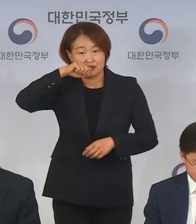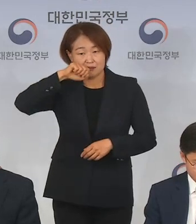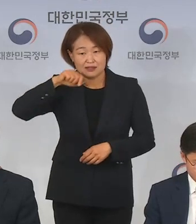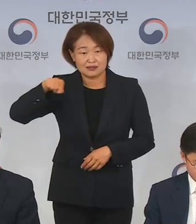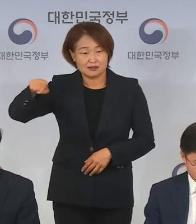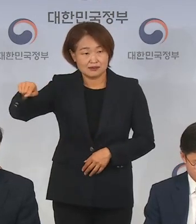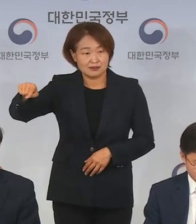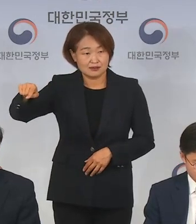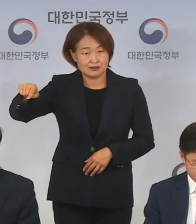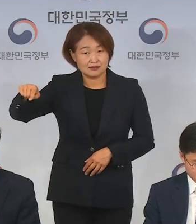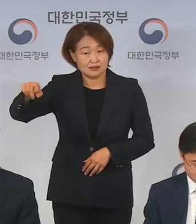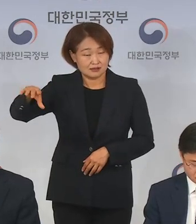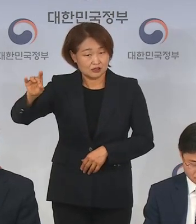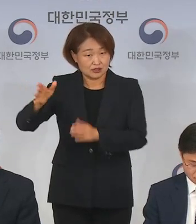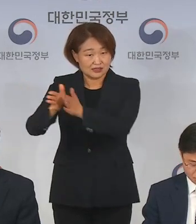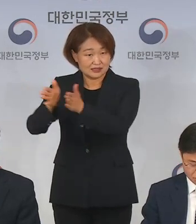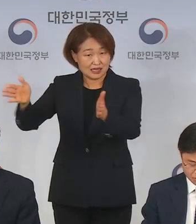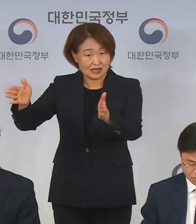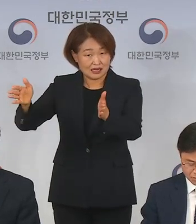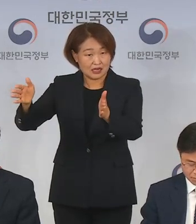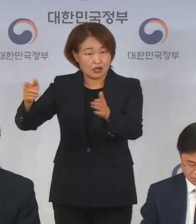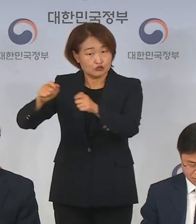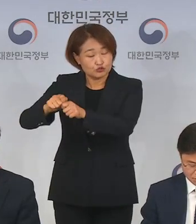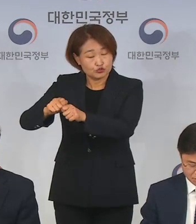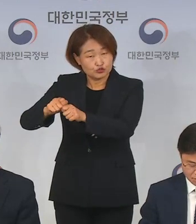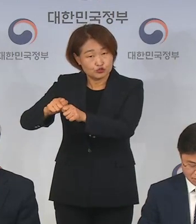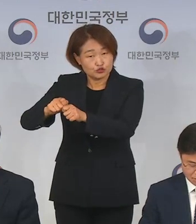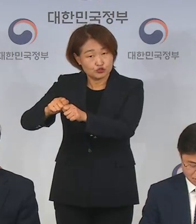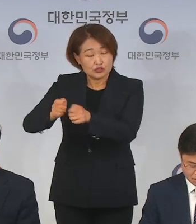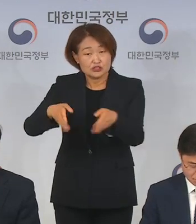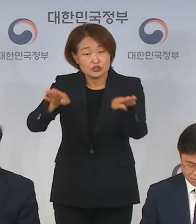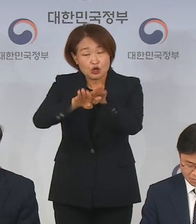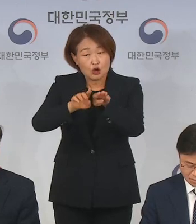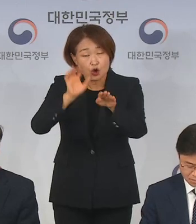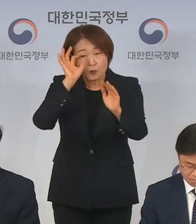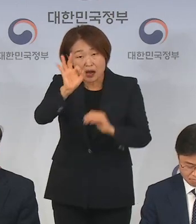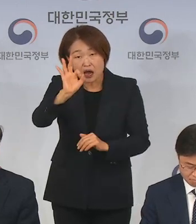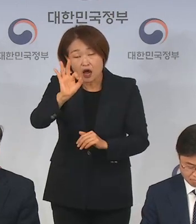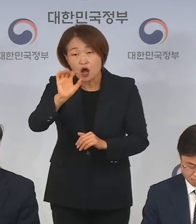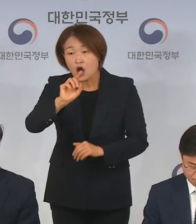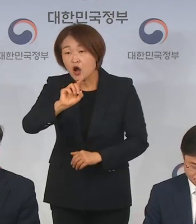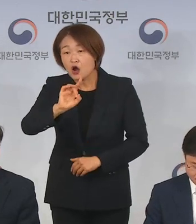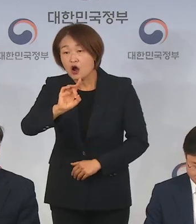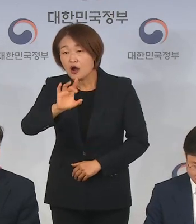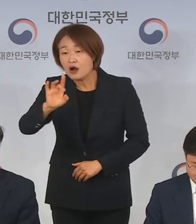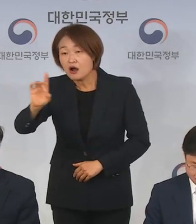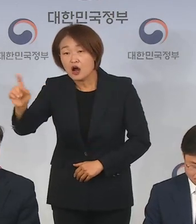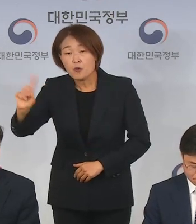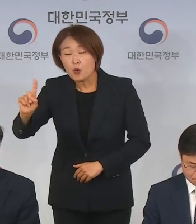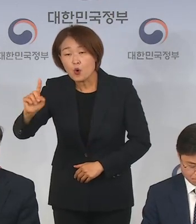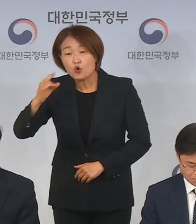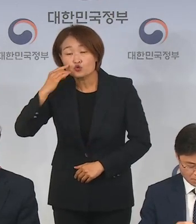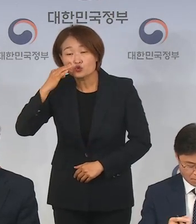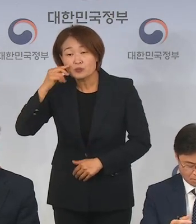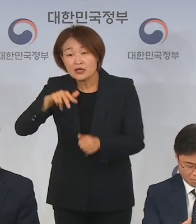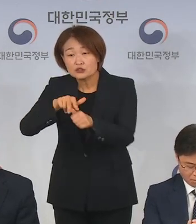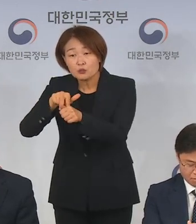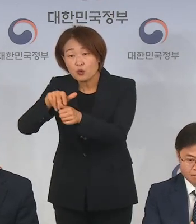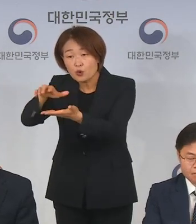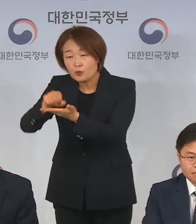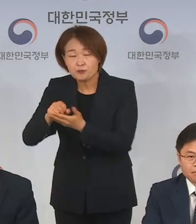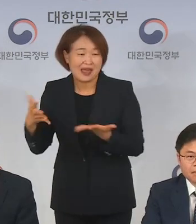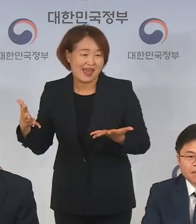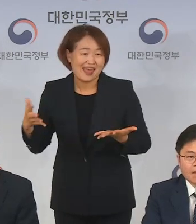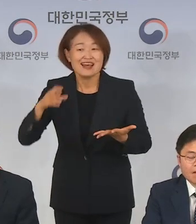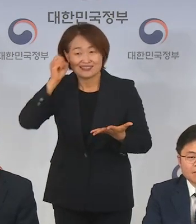그 시설단이 구체적으로 정확히 어떤 시설을 받는지 그 자체 정보를 100% 갖고 있지는 않습니다. 왜냐하면 이게 언론에